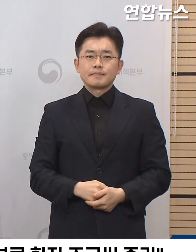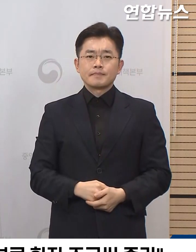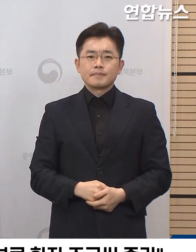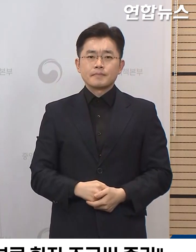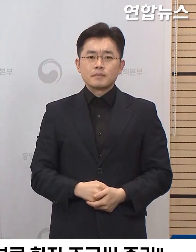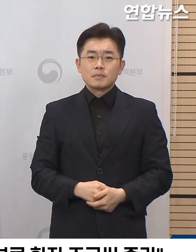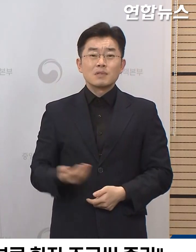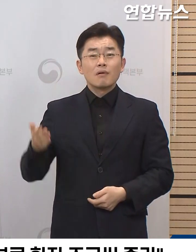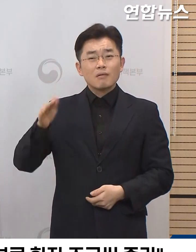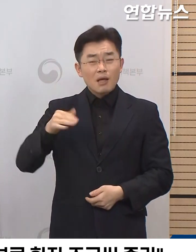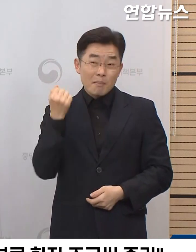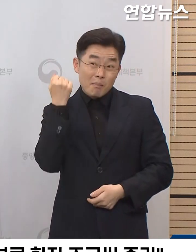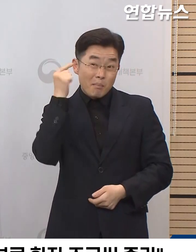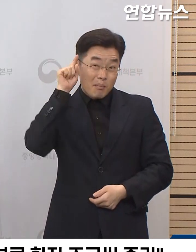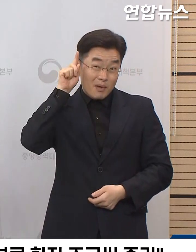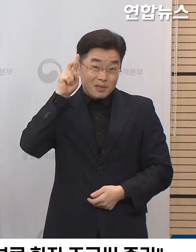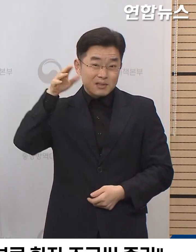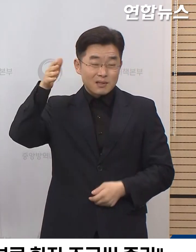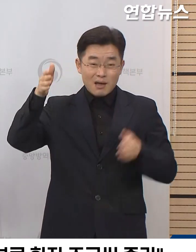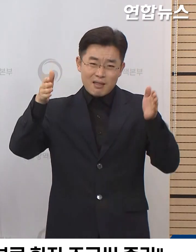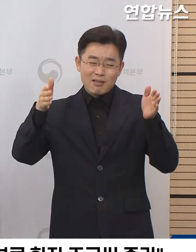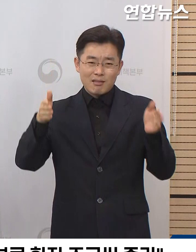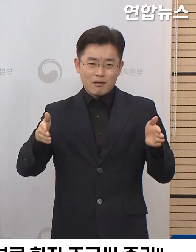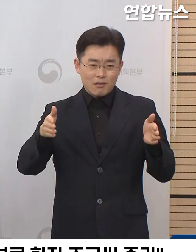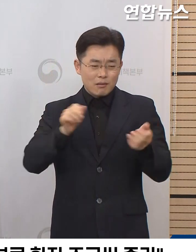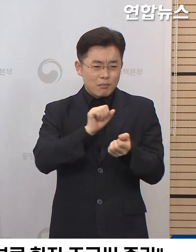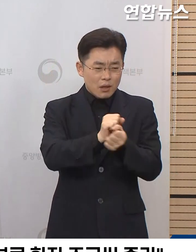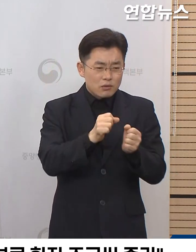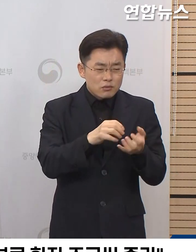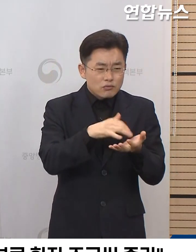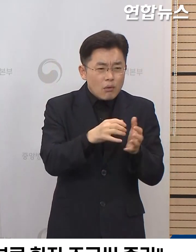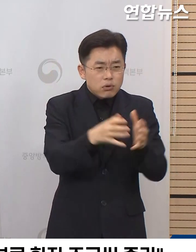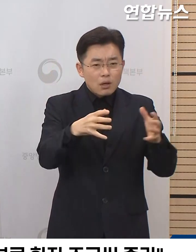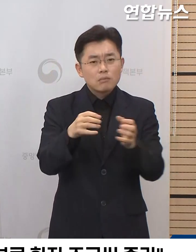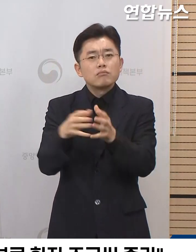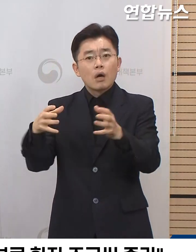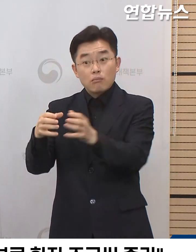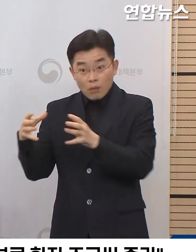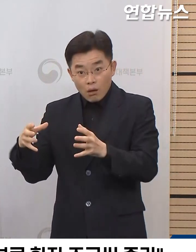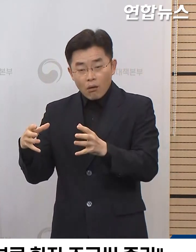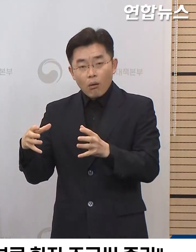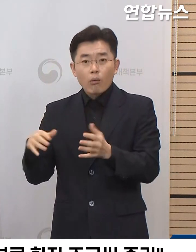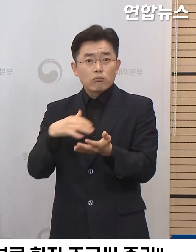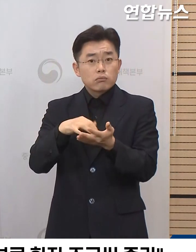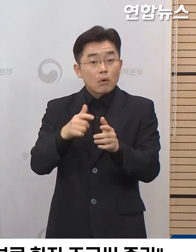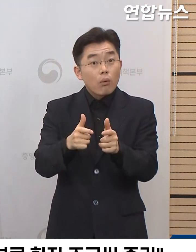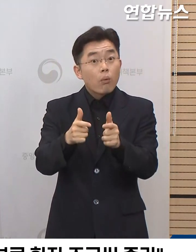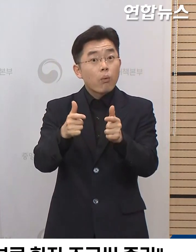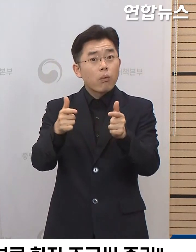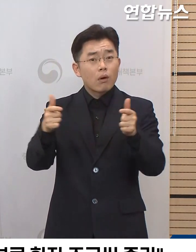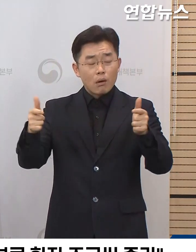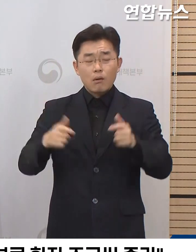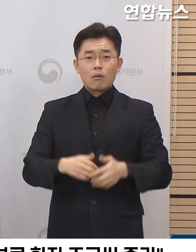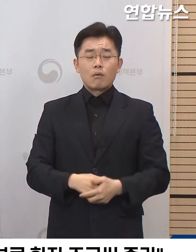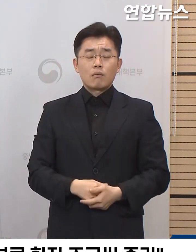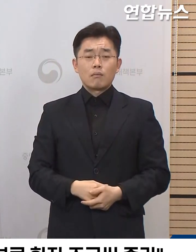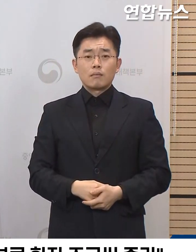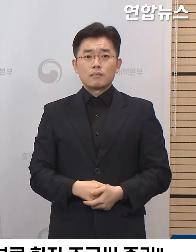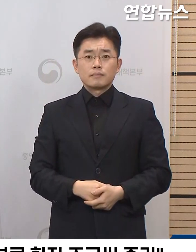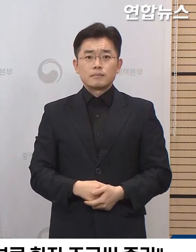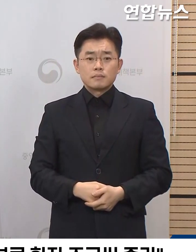그러나 지난 며칠간 비록 소폭 일 지라도 일부 증가하는 수치도 나타난 바 있고